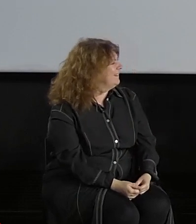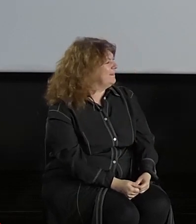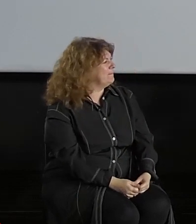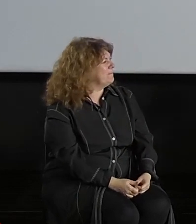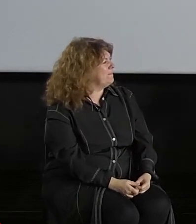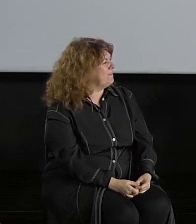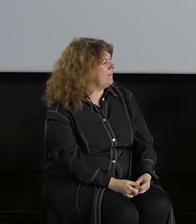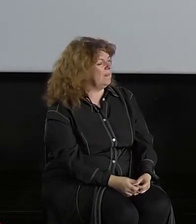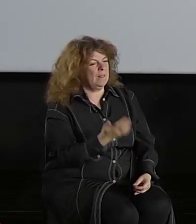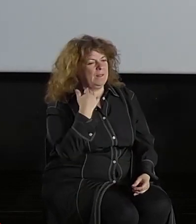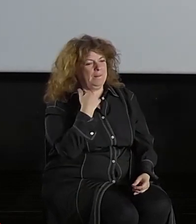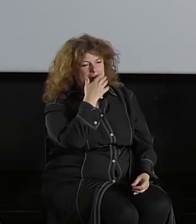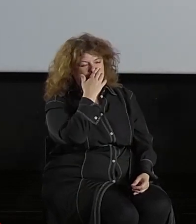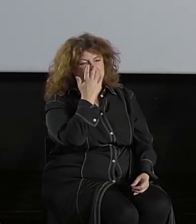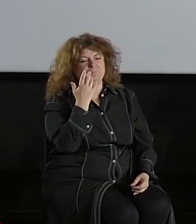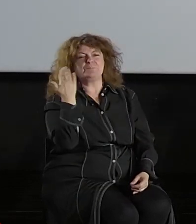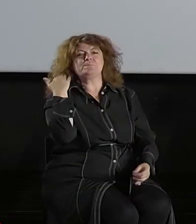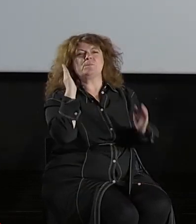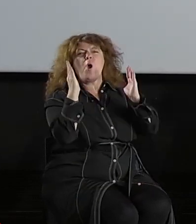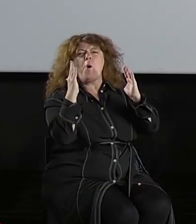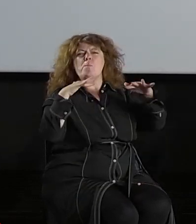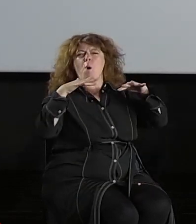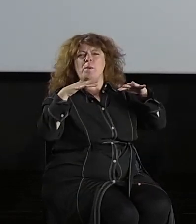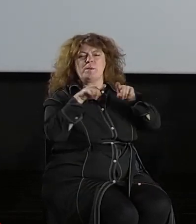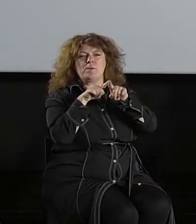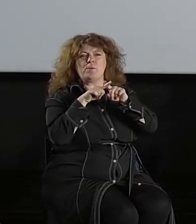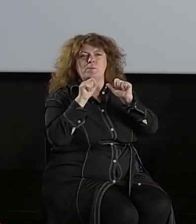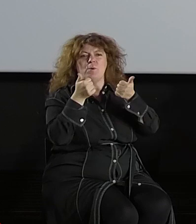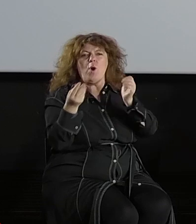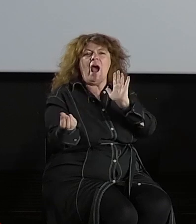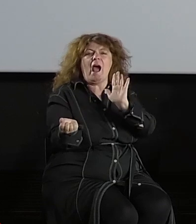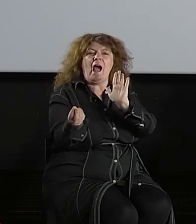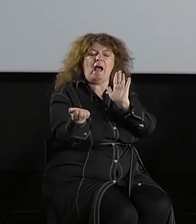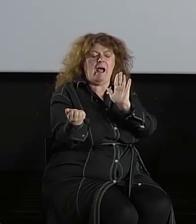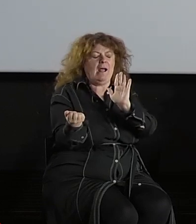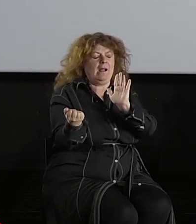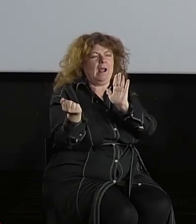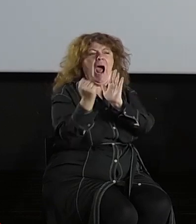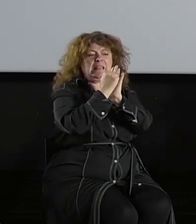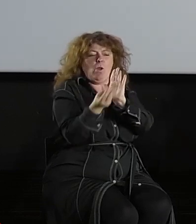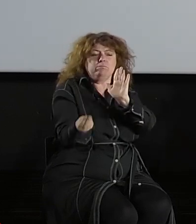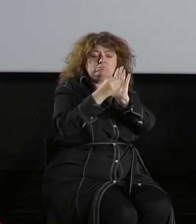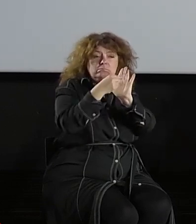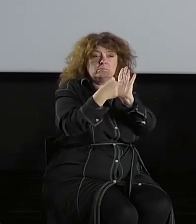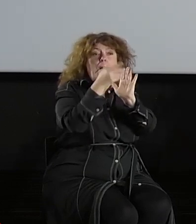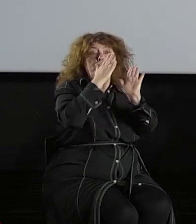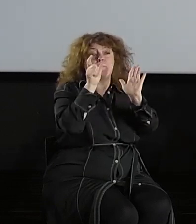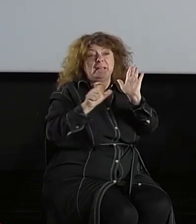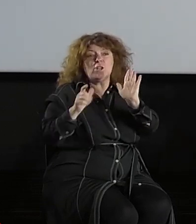hubo ahí un movimiento cuando eh se metió un artículo de que eso que las personas con discapacidad incluidas las